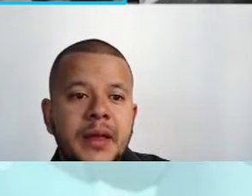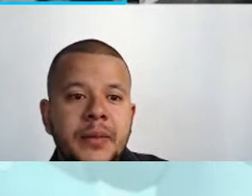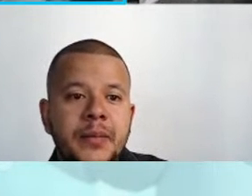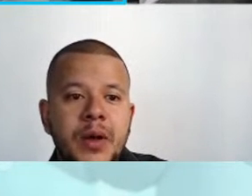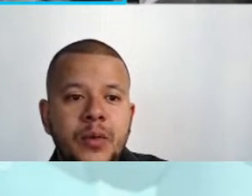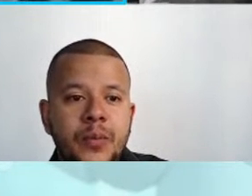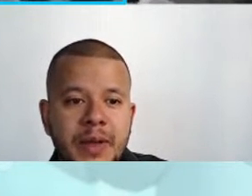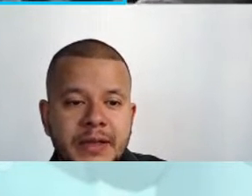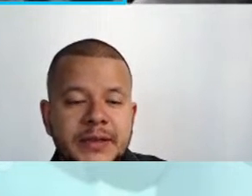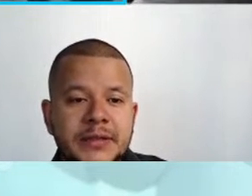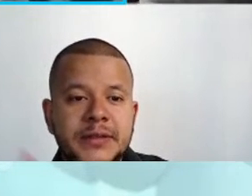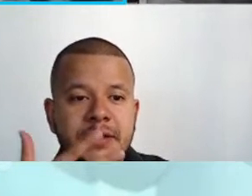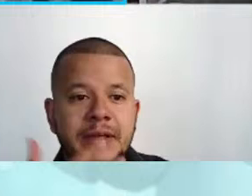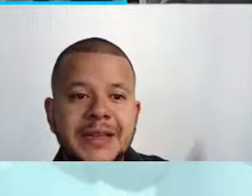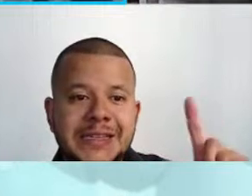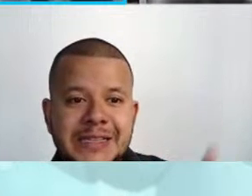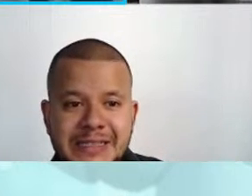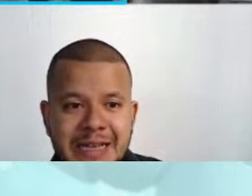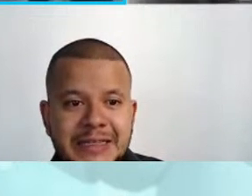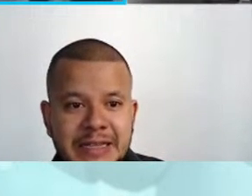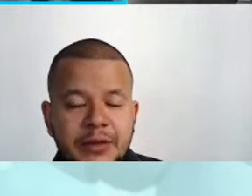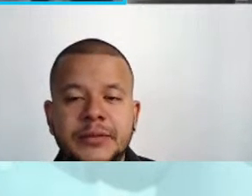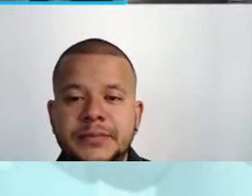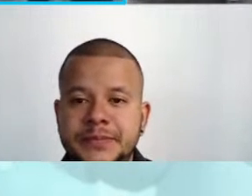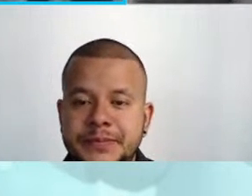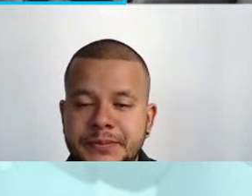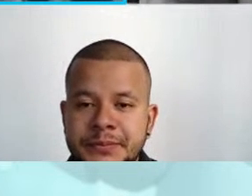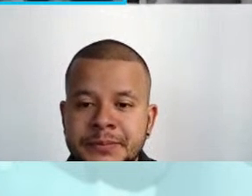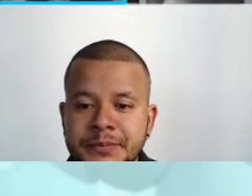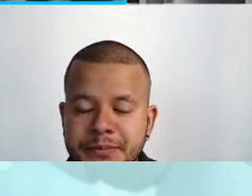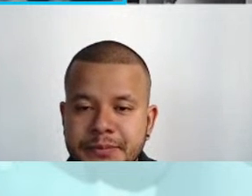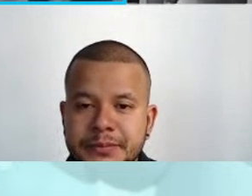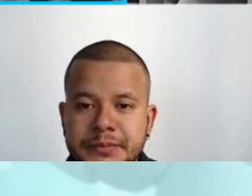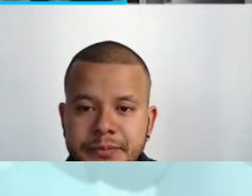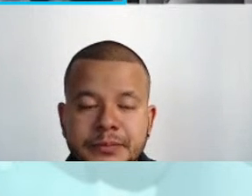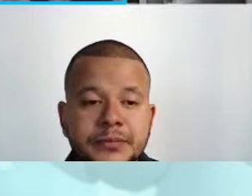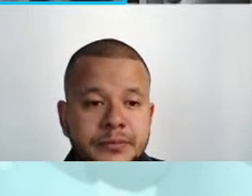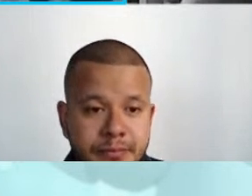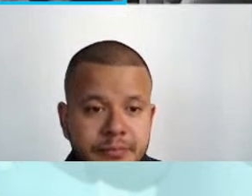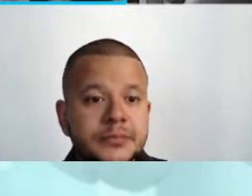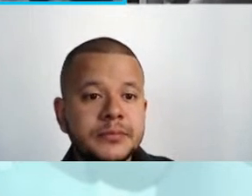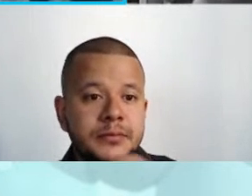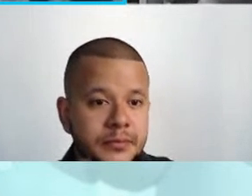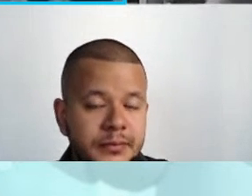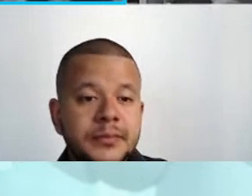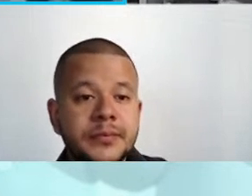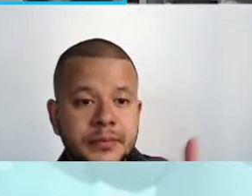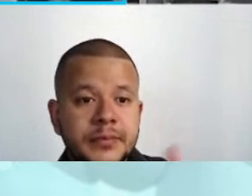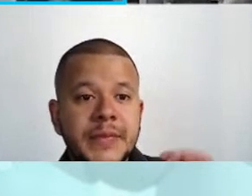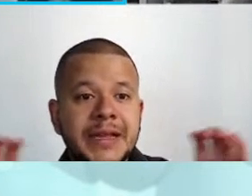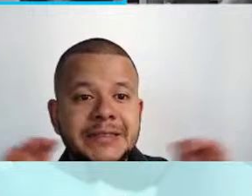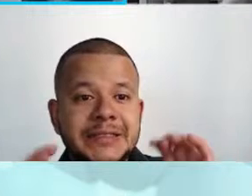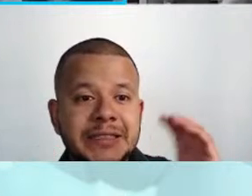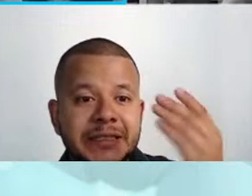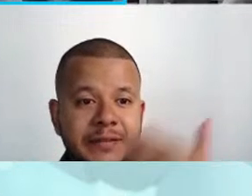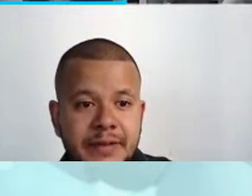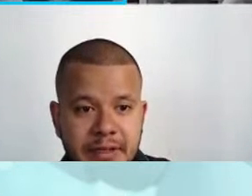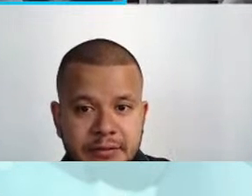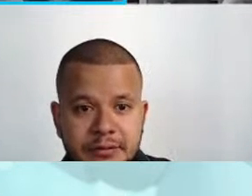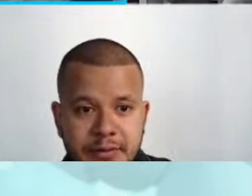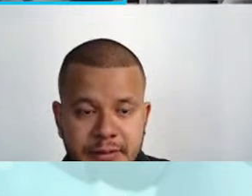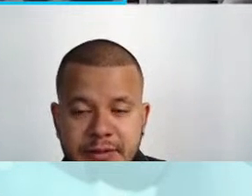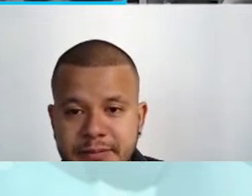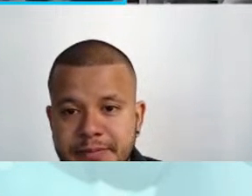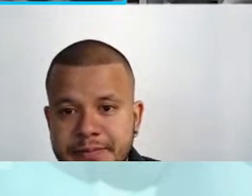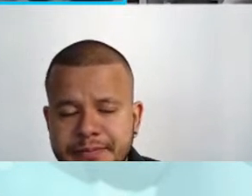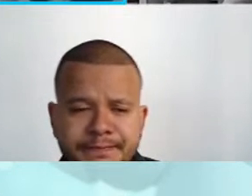esta semana. Entonces, tenemos ya un gran número de entidades que están ya realizando estas certificaciones y para esto, por supuesto,